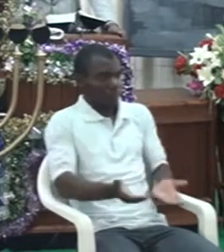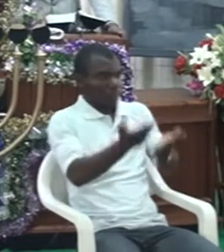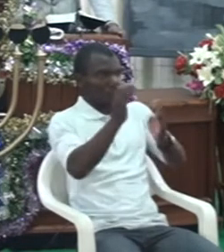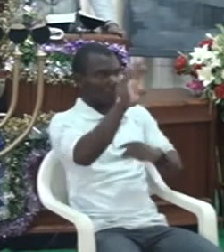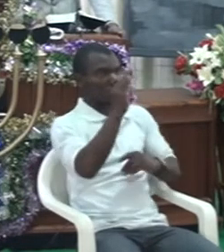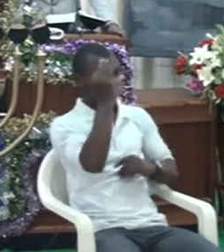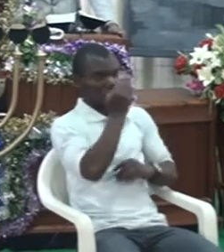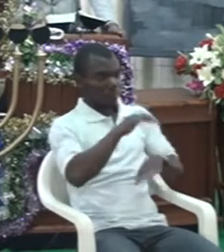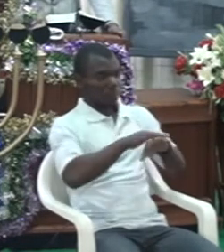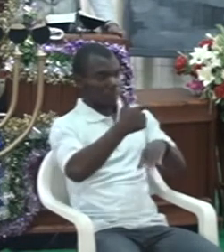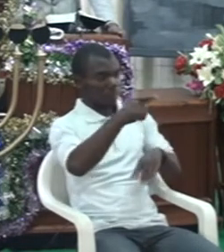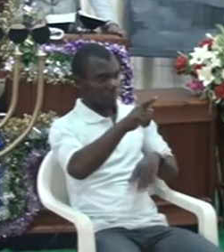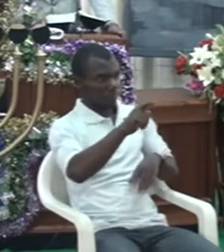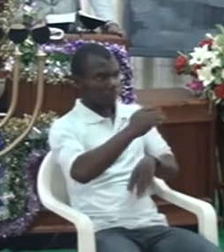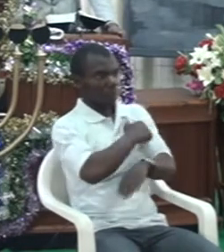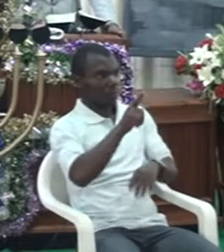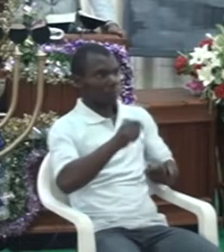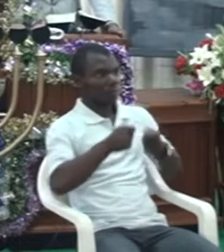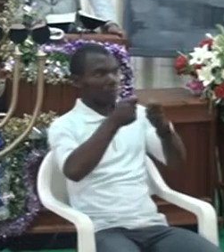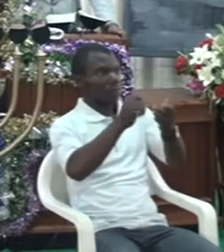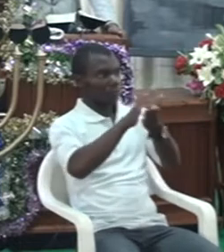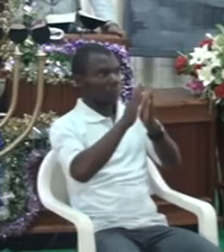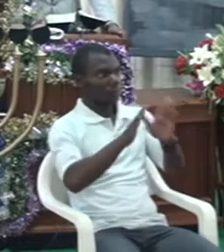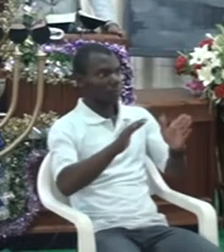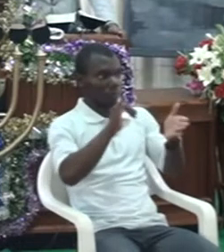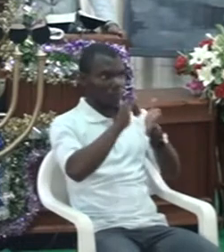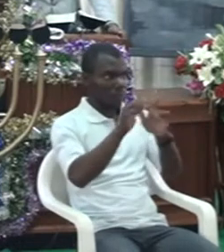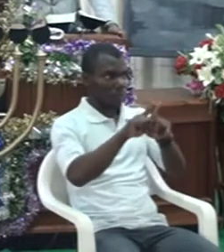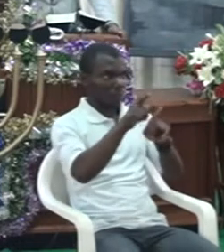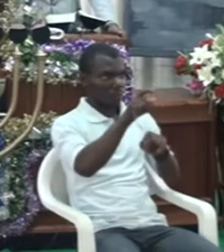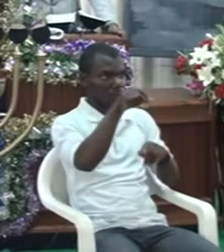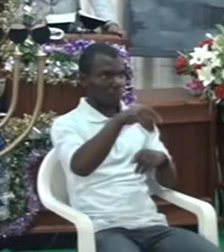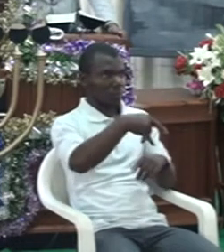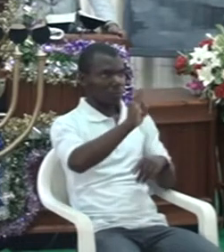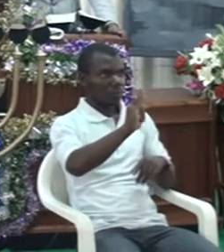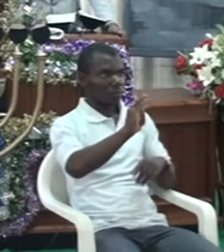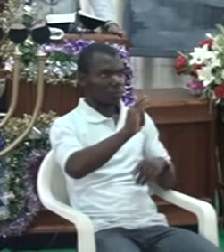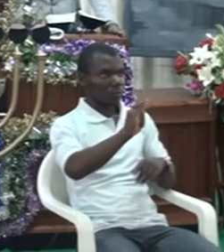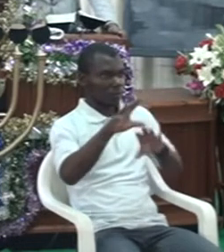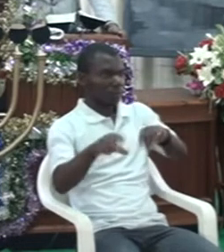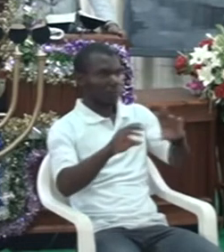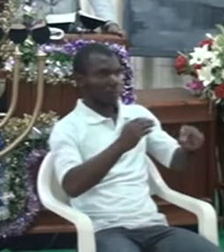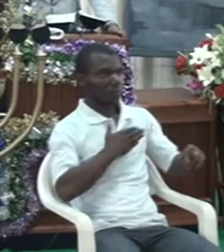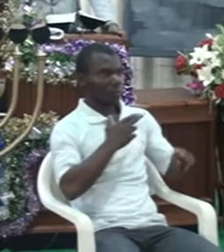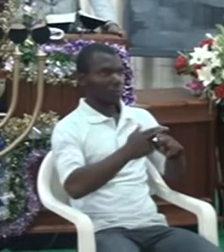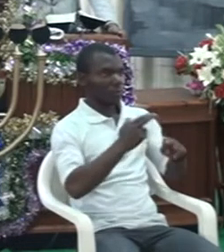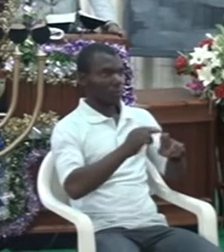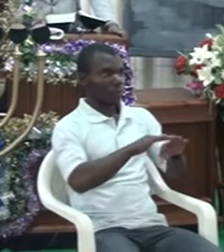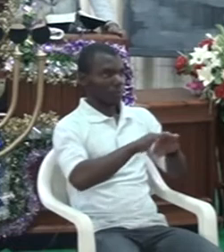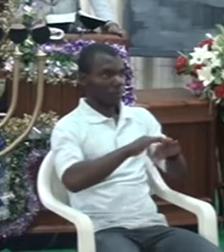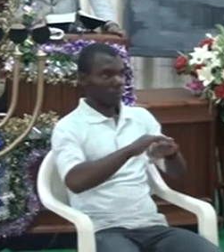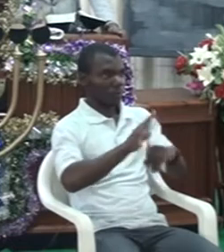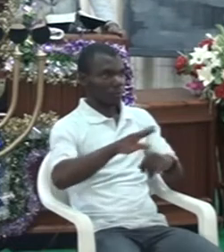juu yako na kukupa salama. Ndivyo watakavyoweka jina langu juu ya wana wa